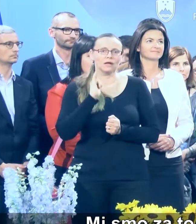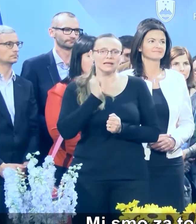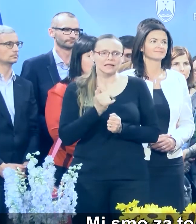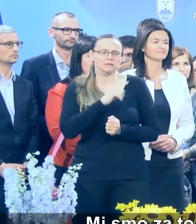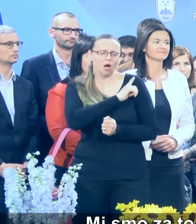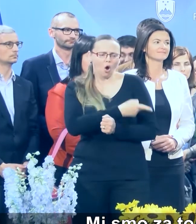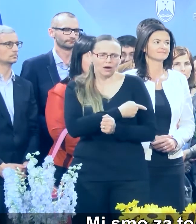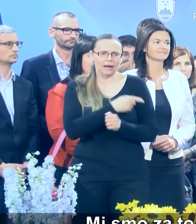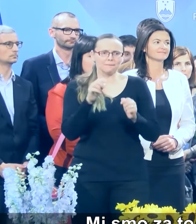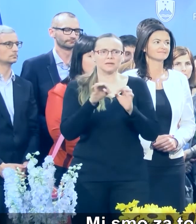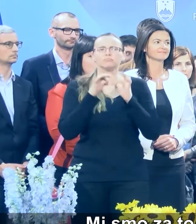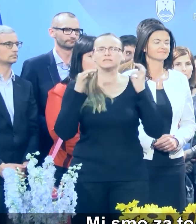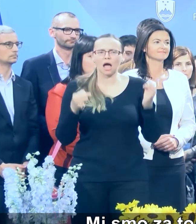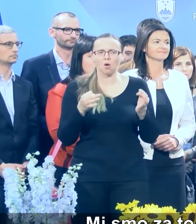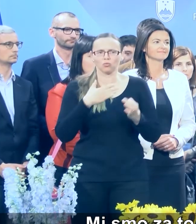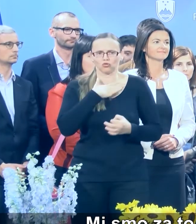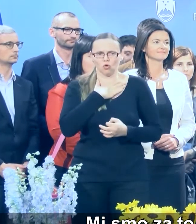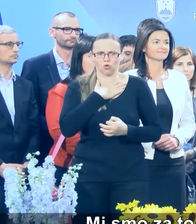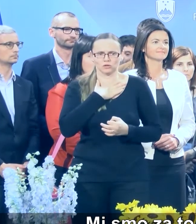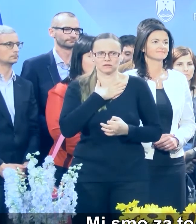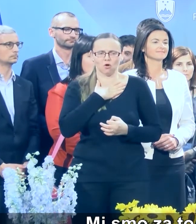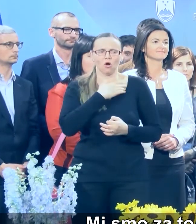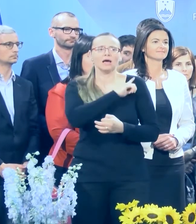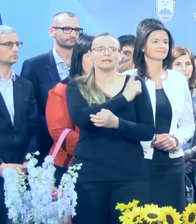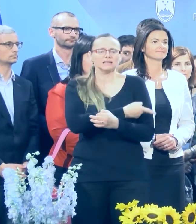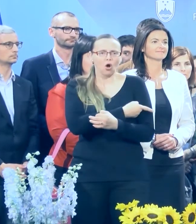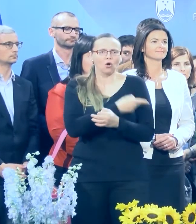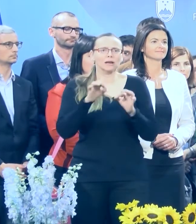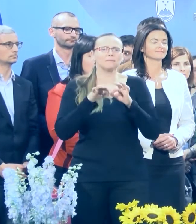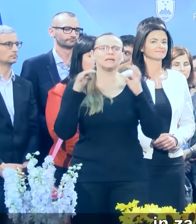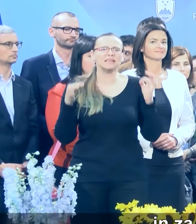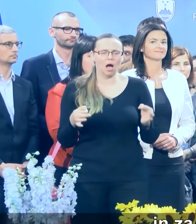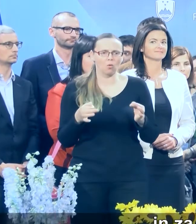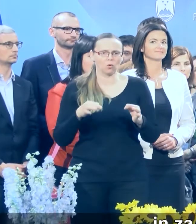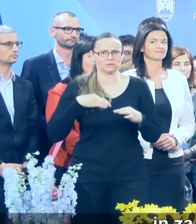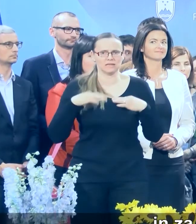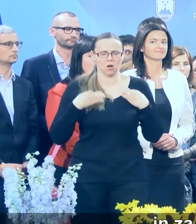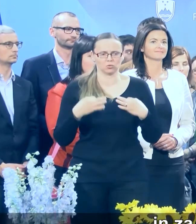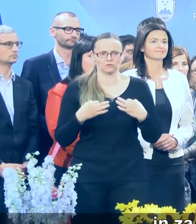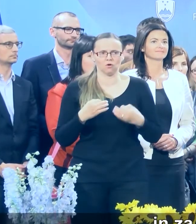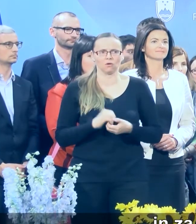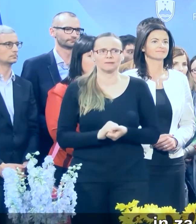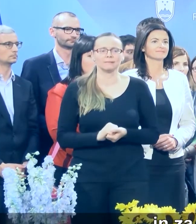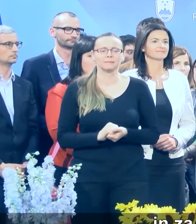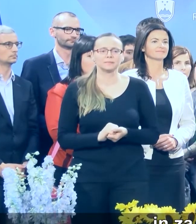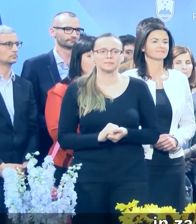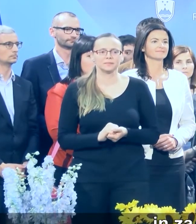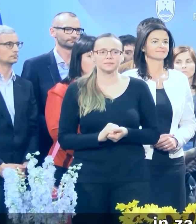ukrepi javno šolstvo, da se ukrepi javno zdravstvo in za to, da